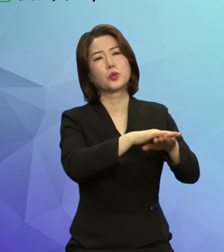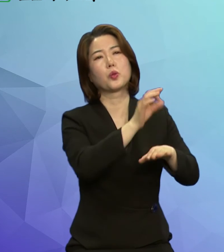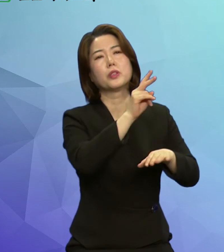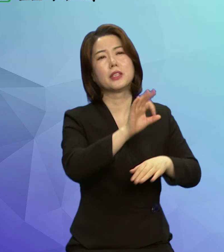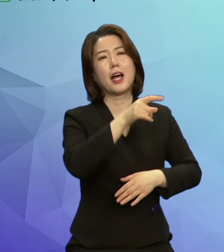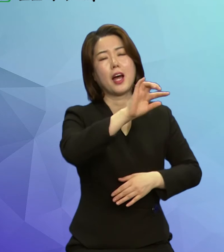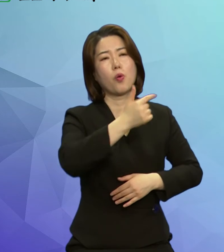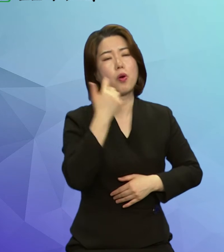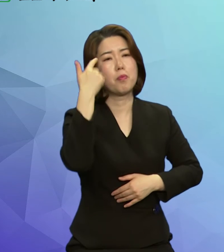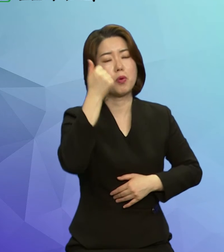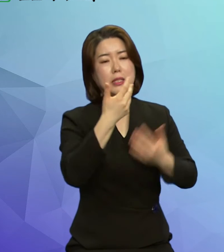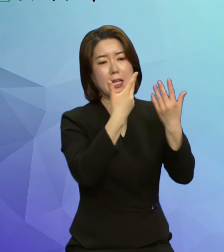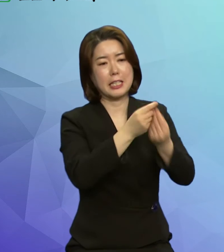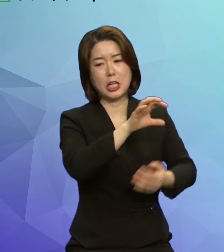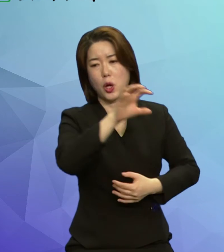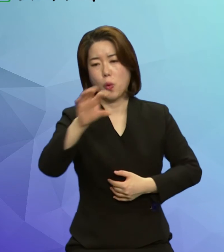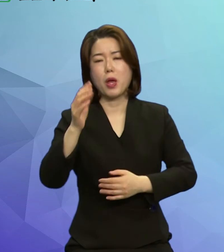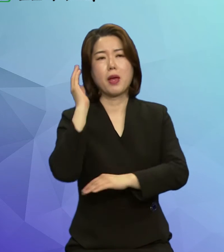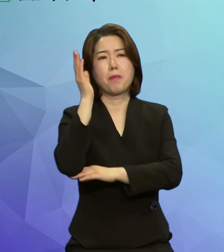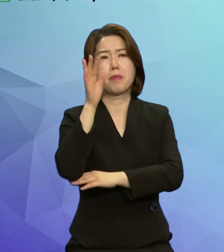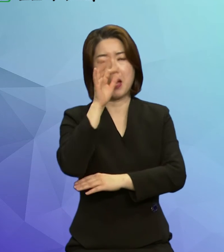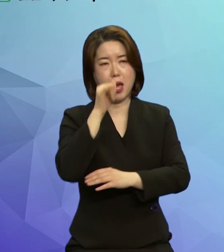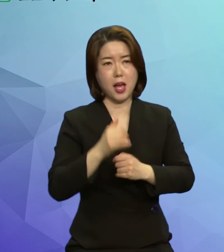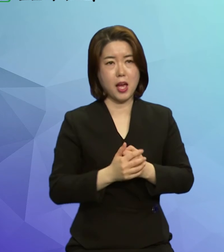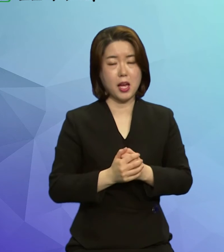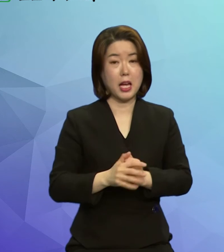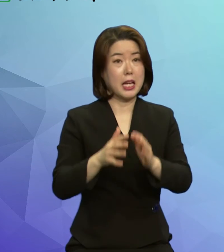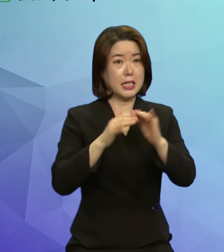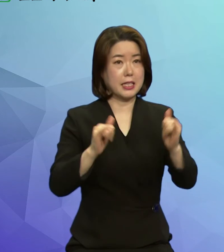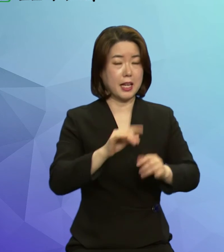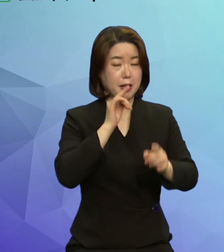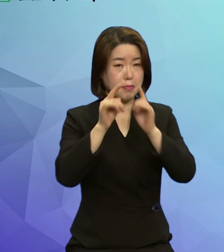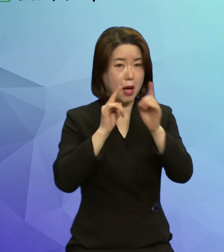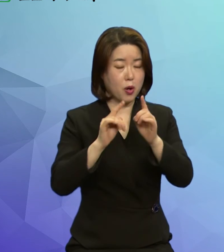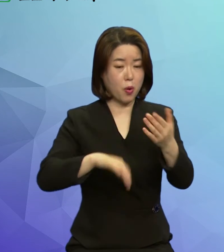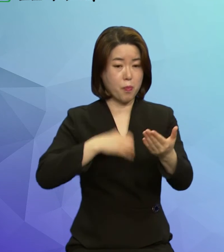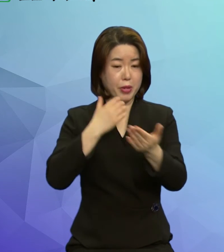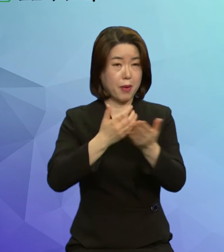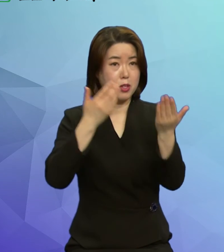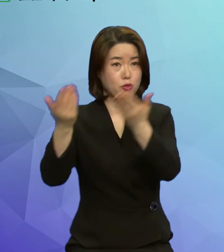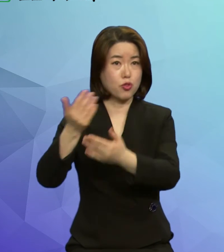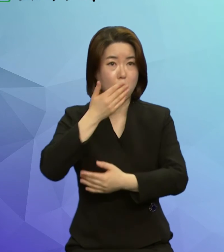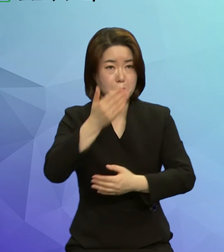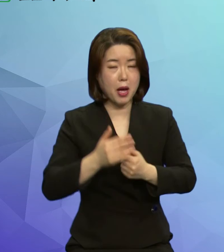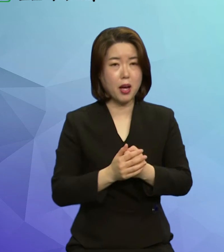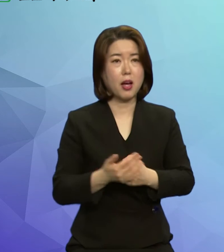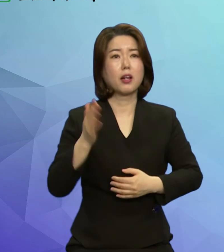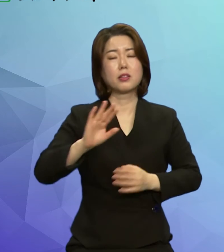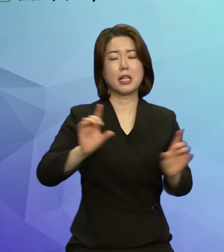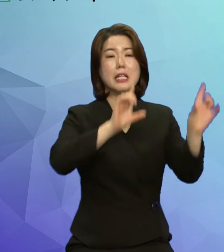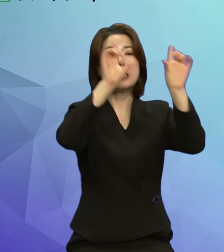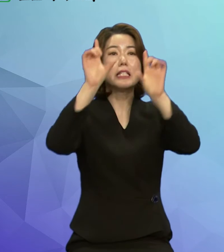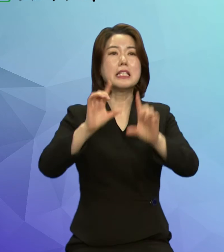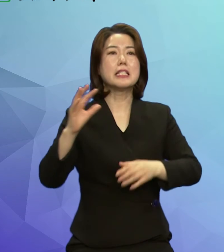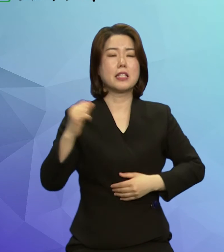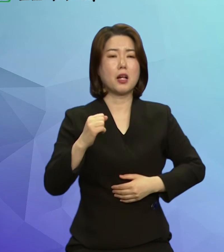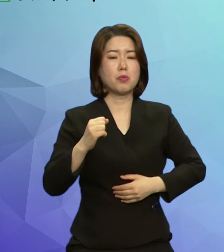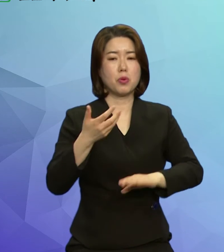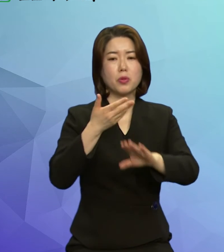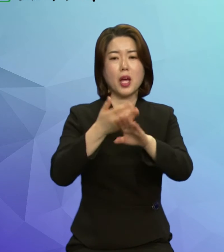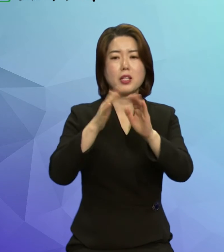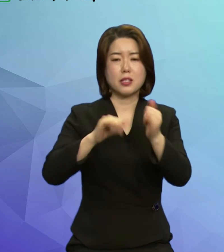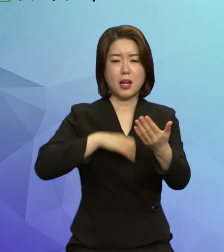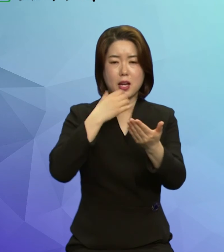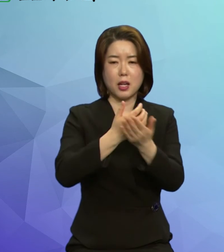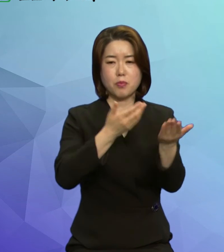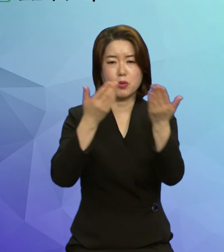하시면서 사람이 말로 감동을 줄 수도 있긴 하지만 삶으로 다른 사람을 감동시키는 일은